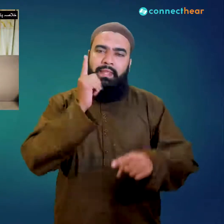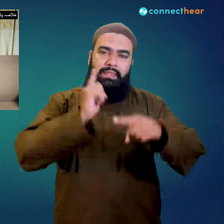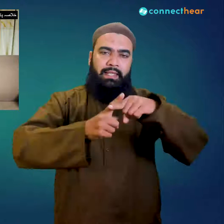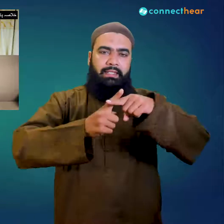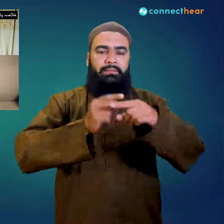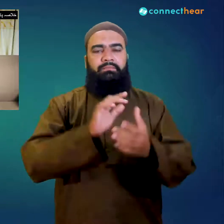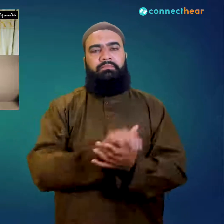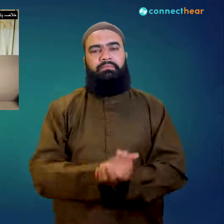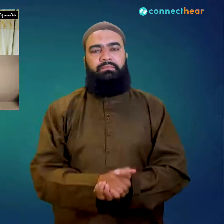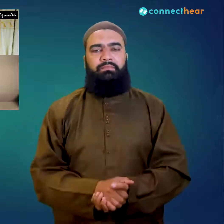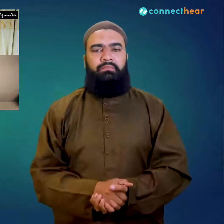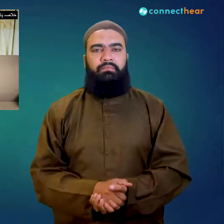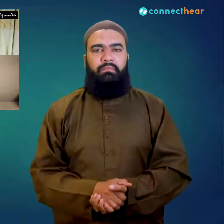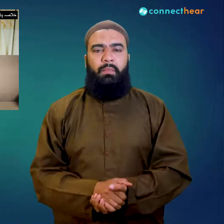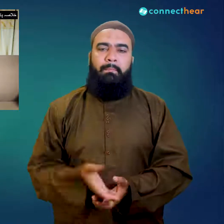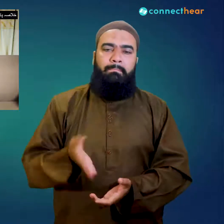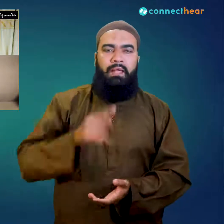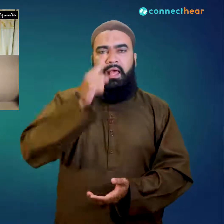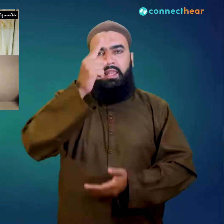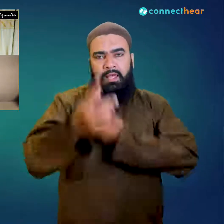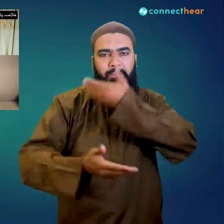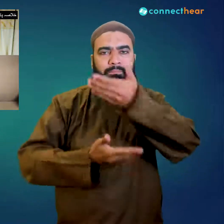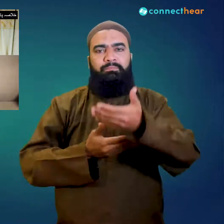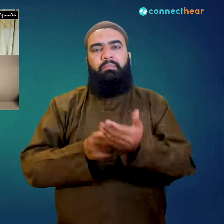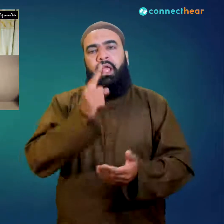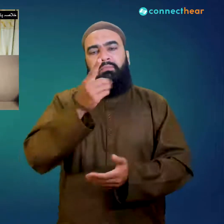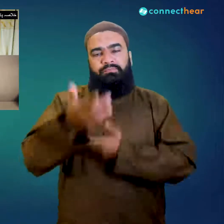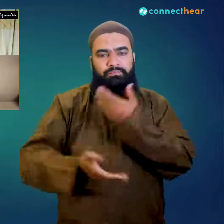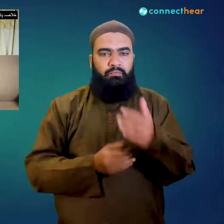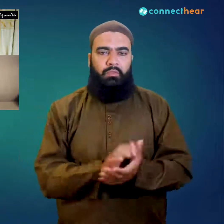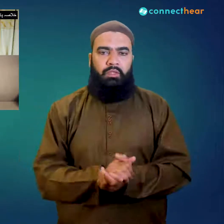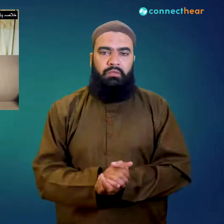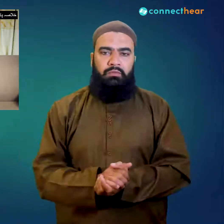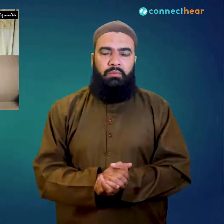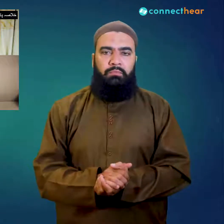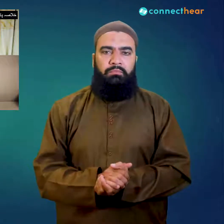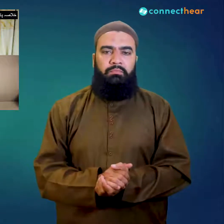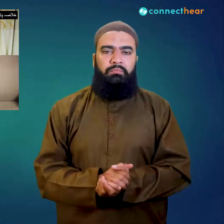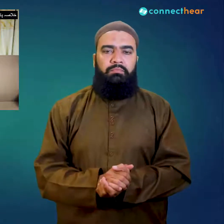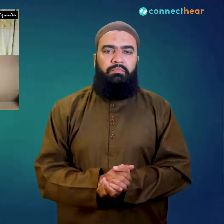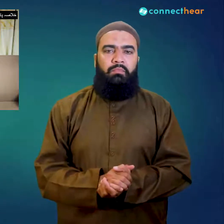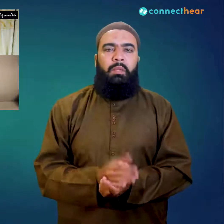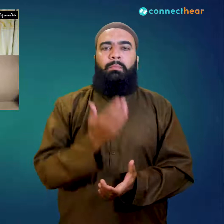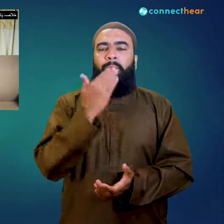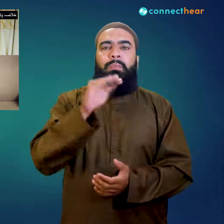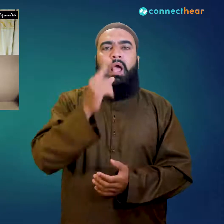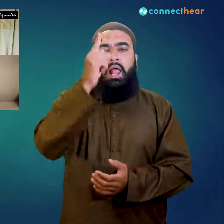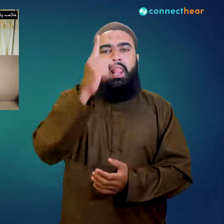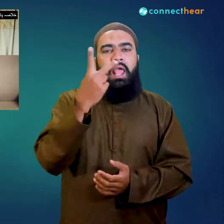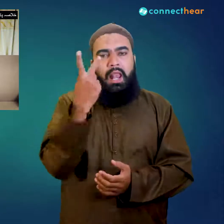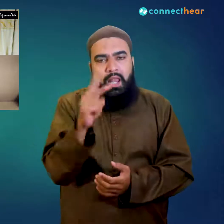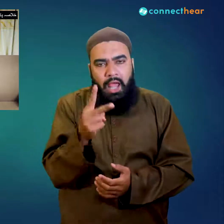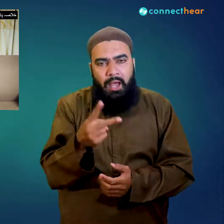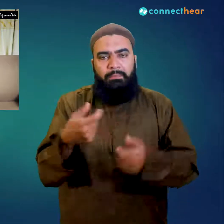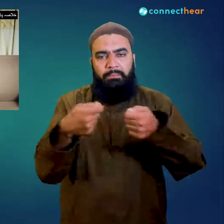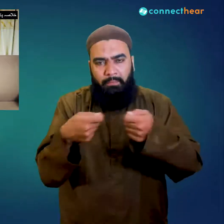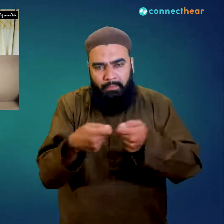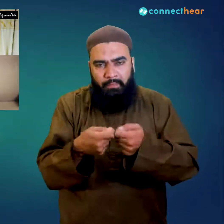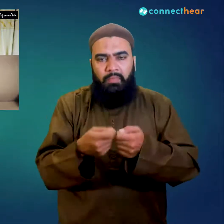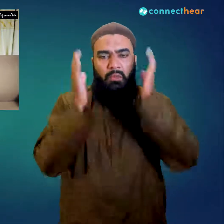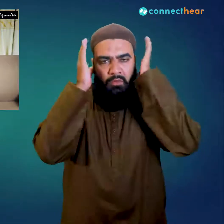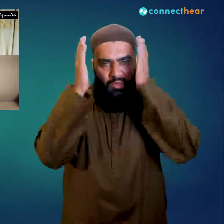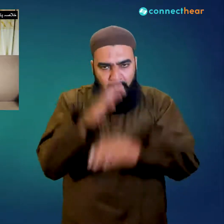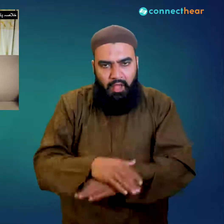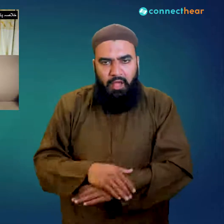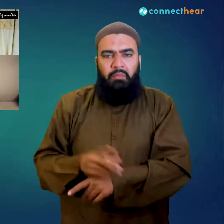آگے اللہ کے ذکر کی فضیلت بیان فرمائی، اور ایک عجیب انداز سے کہ قرآن مجید میں